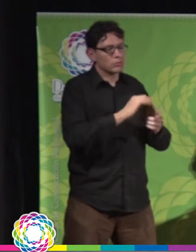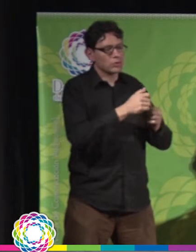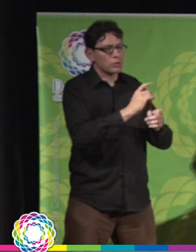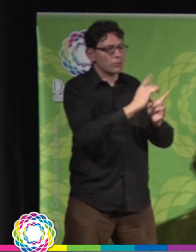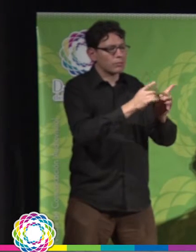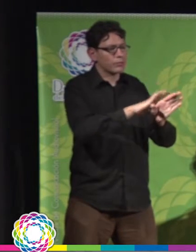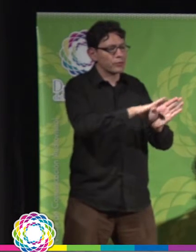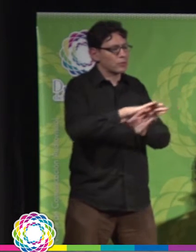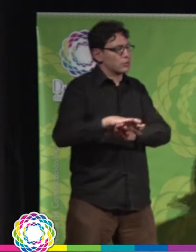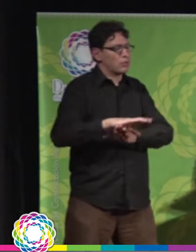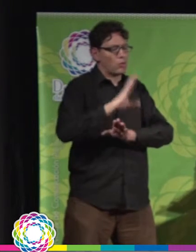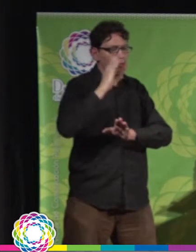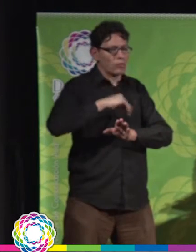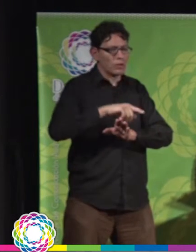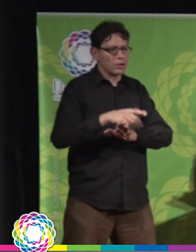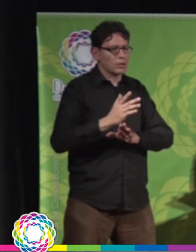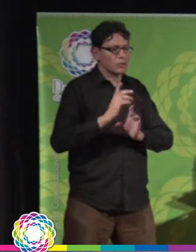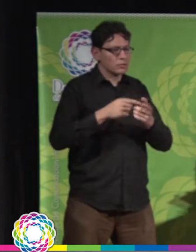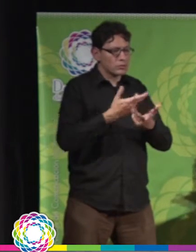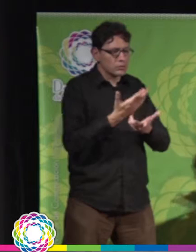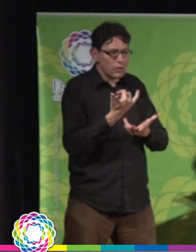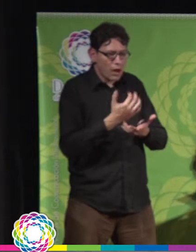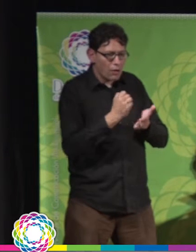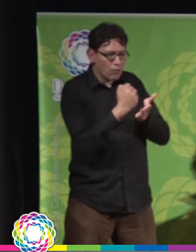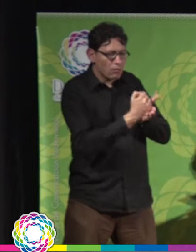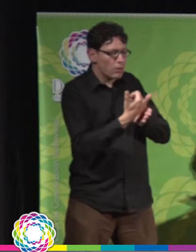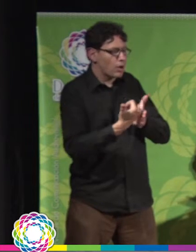particular y de los docentes queda fuertemente